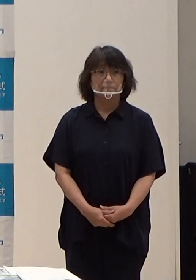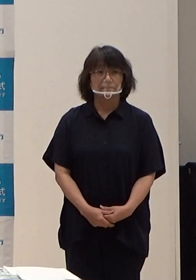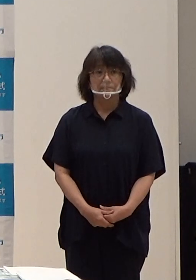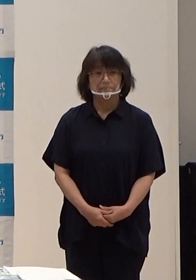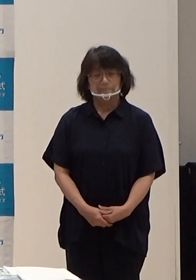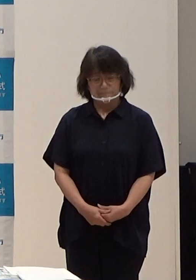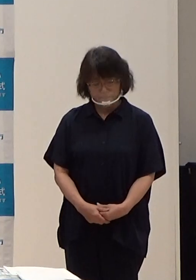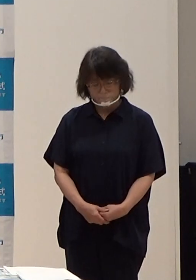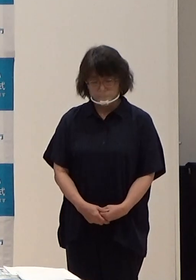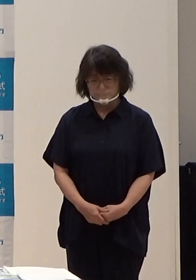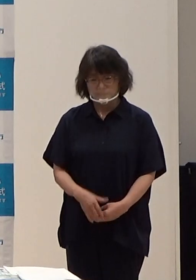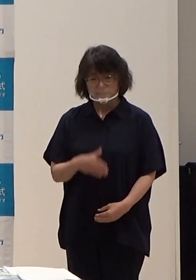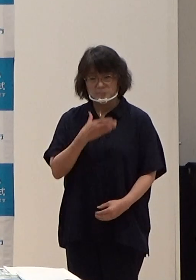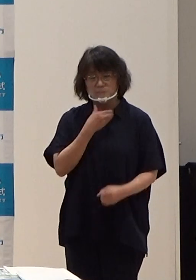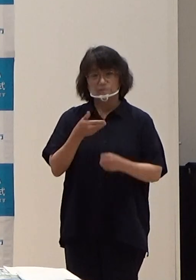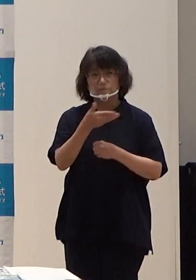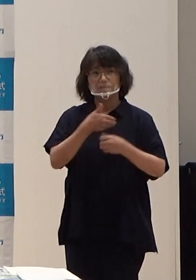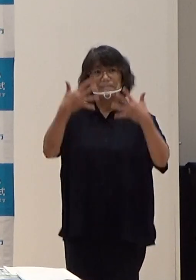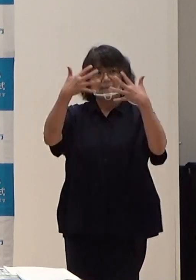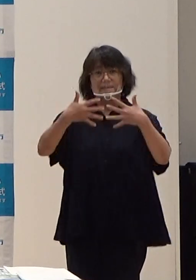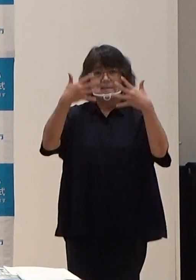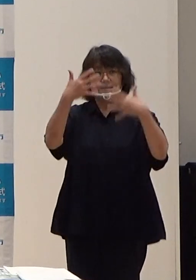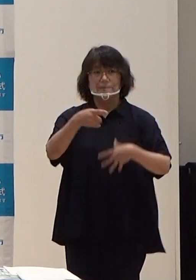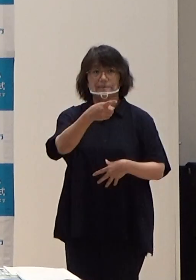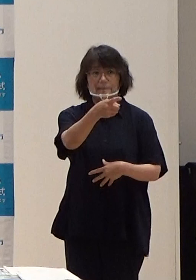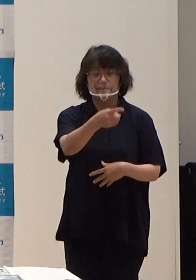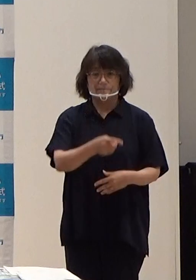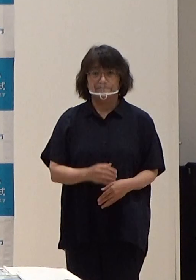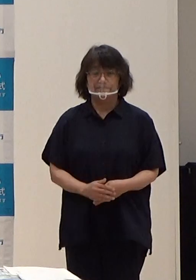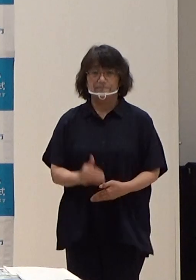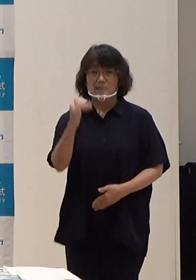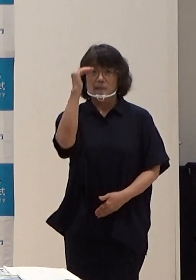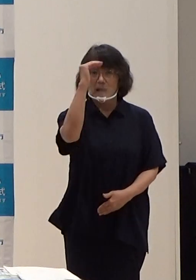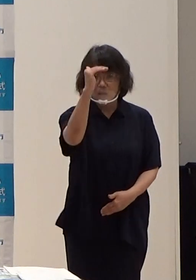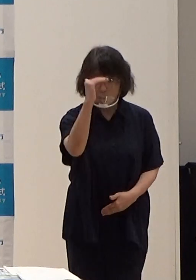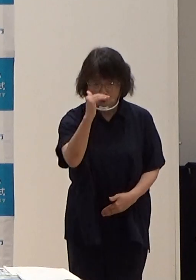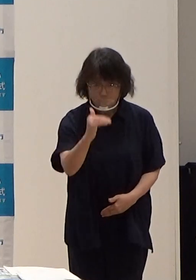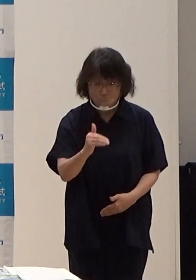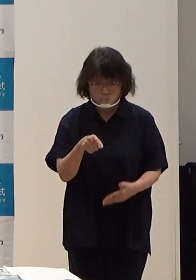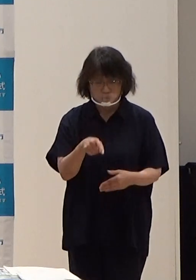島テレビの浅野と申します。すいません、項目のところが